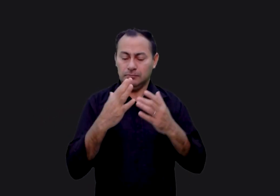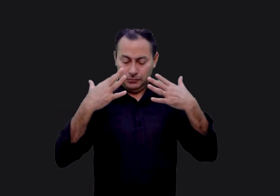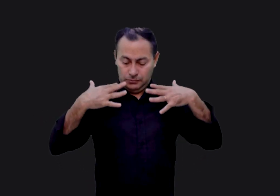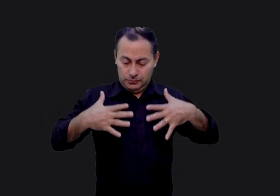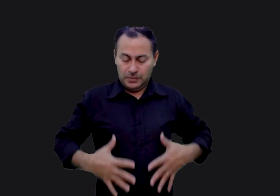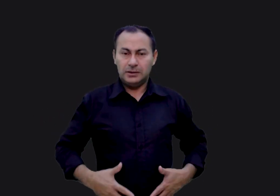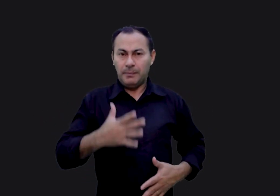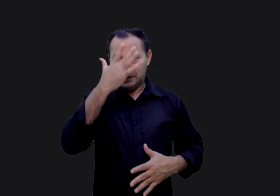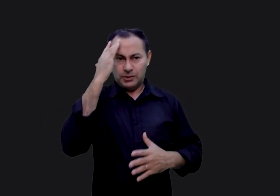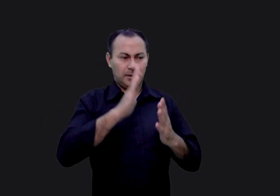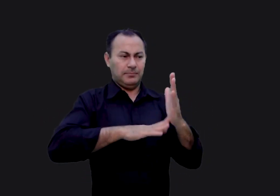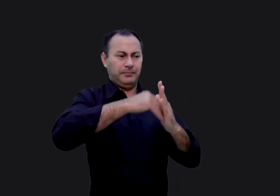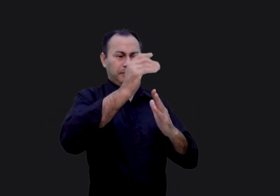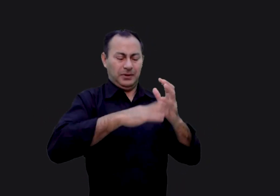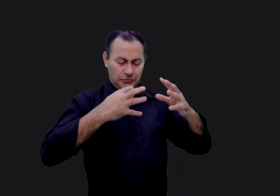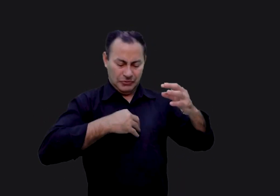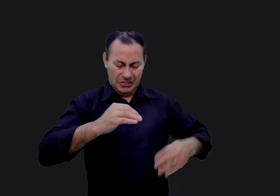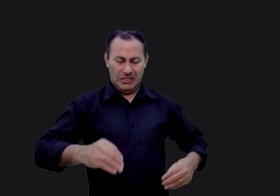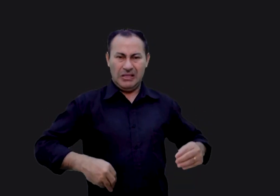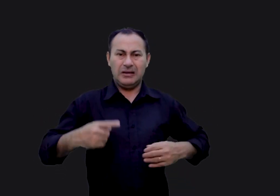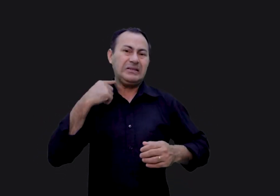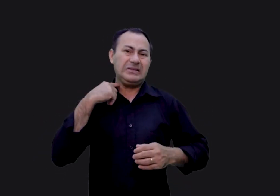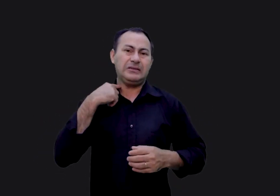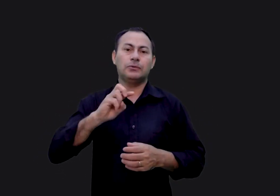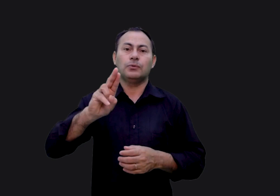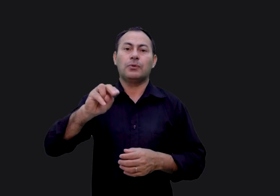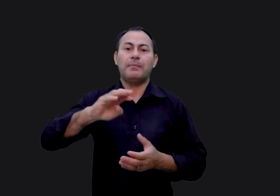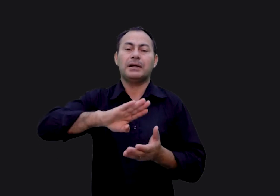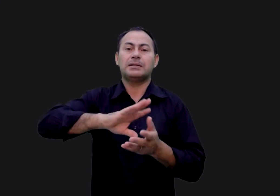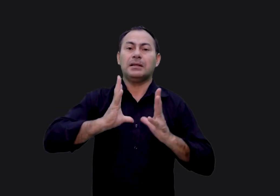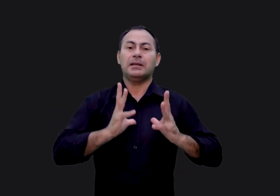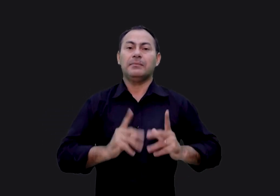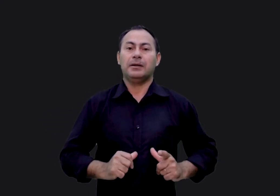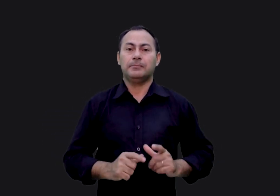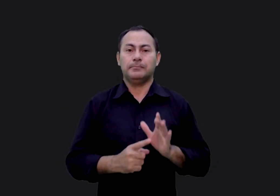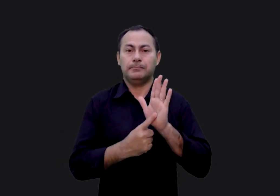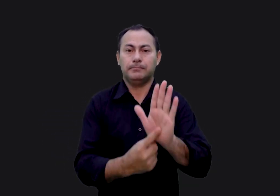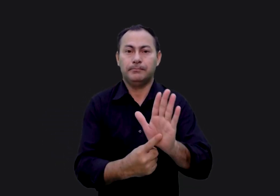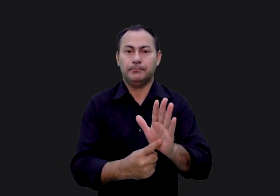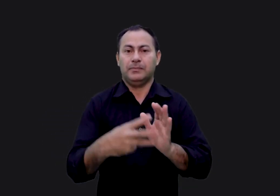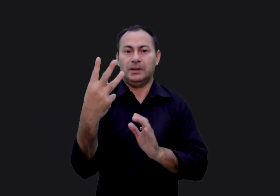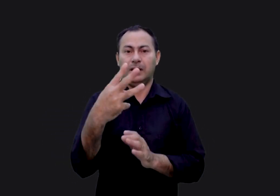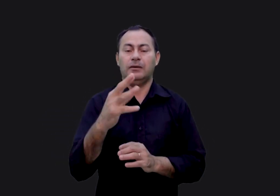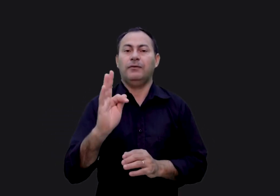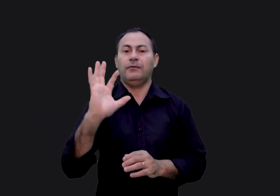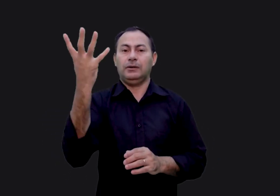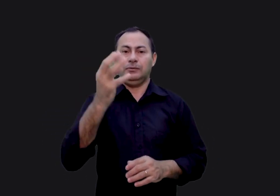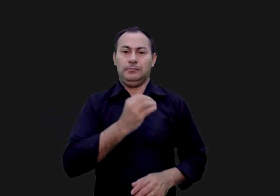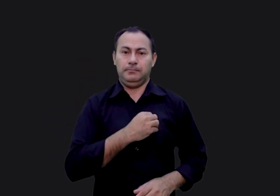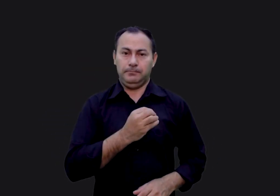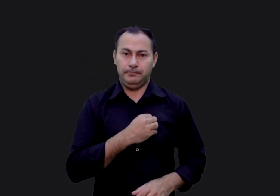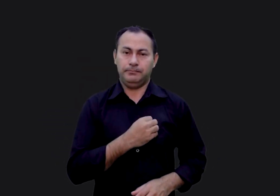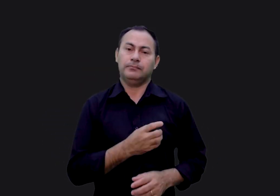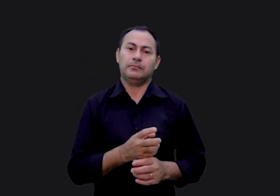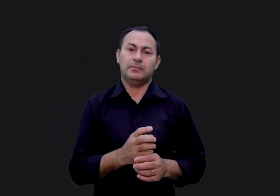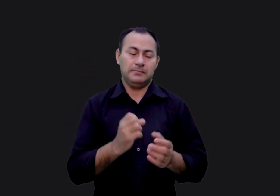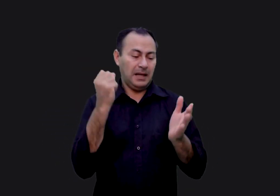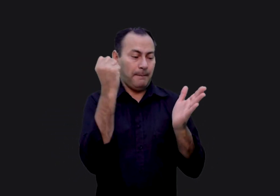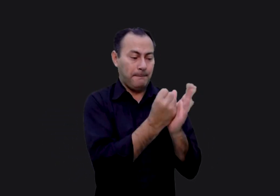um avental de pintor, todo coberto de manchas que não saem mais. Elas representam o terceiro fator do pecado. As